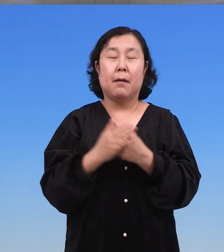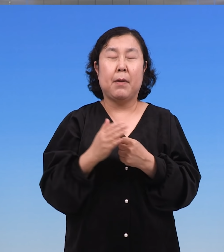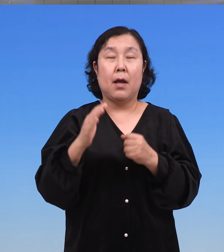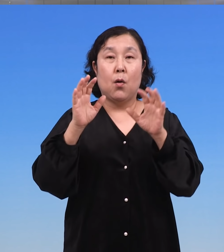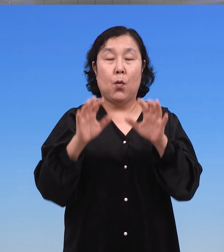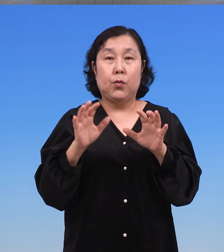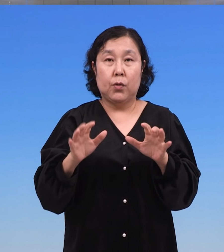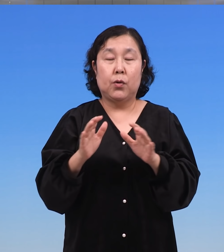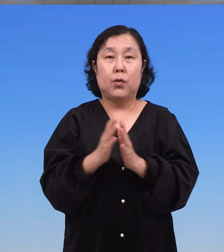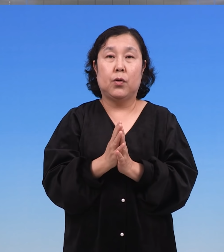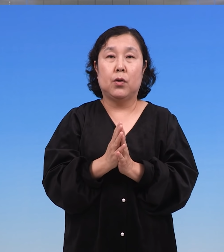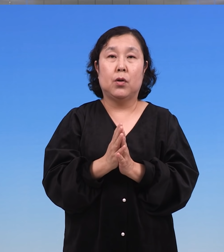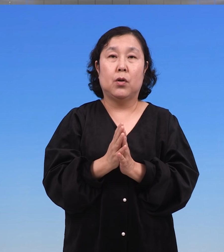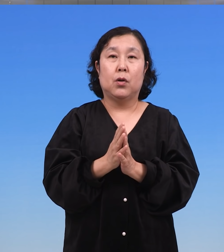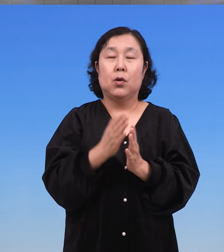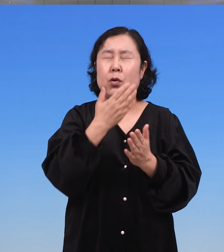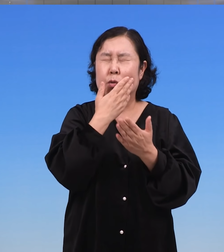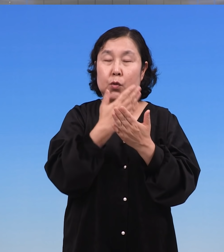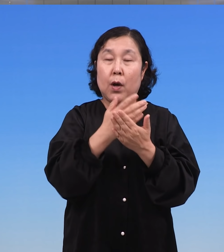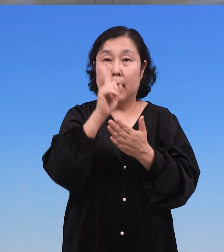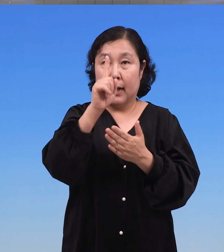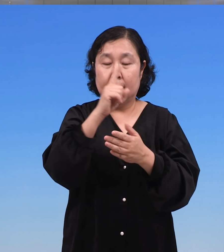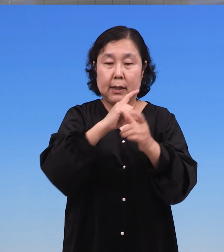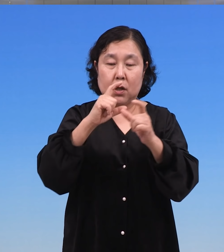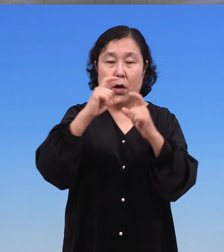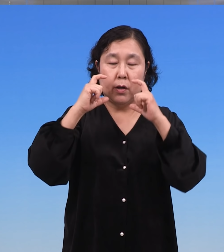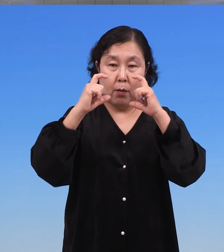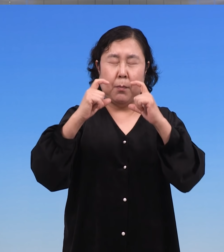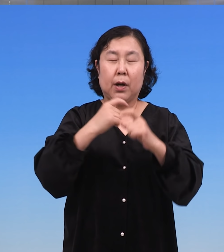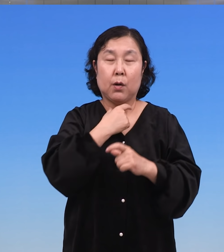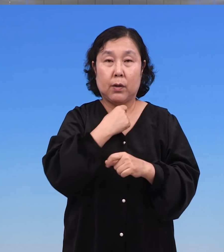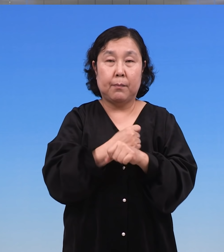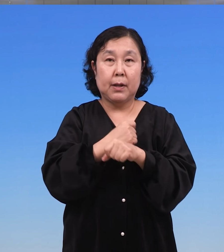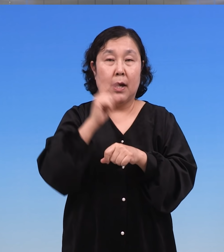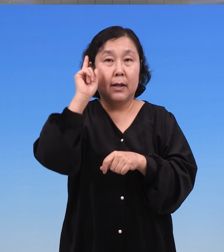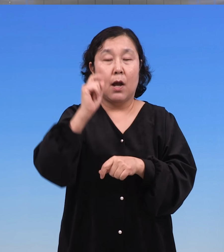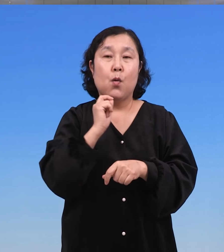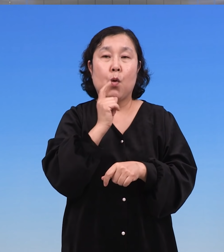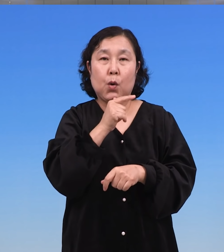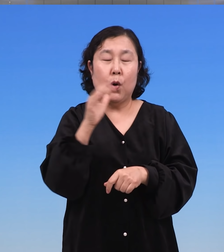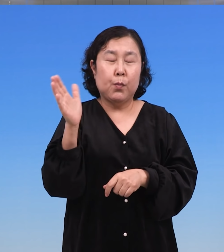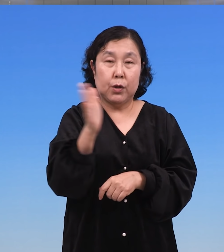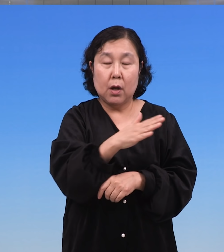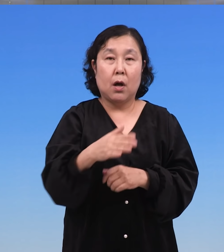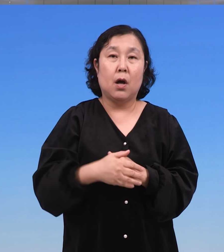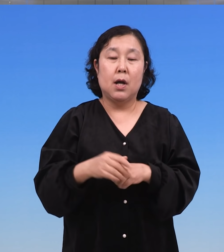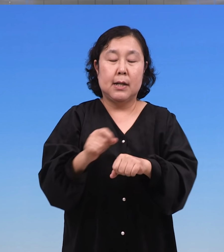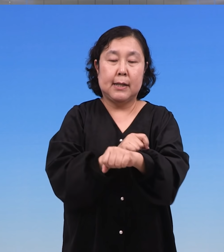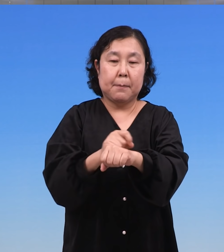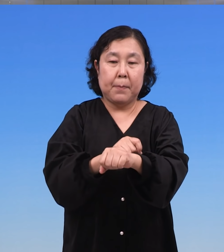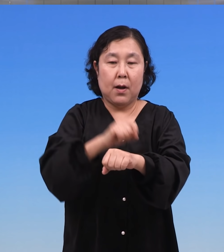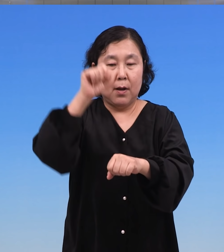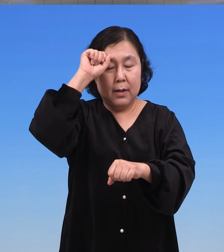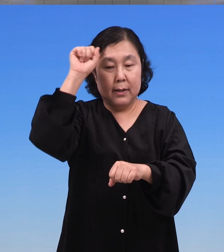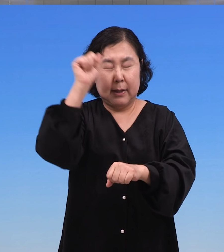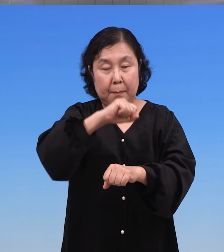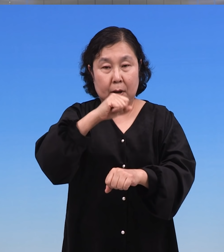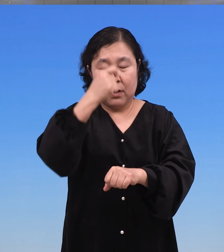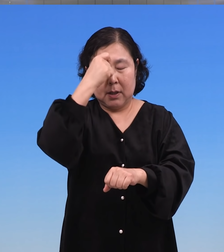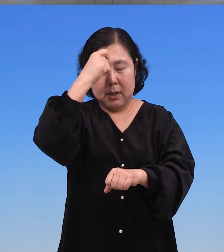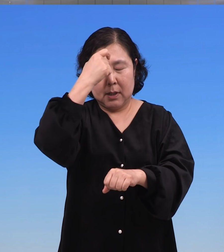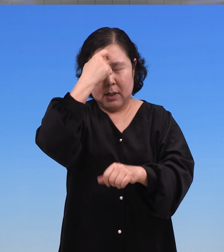그래서 저는 오늘 또 중요한 한 가지를 더 선포하기를 원하는데요, 이제 내일 월요일부터 특별